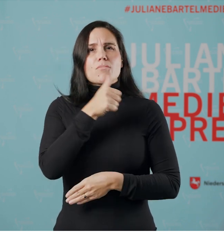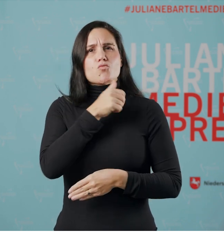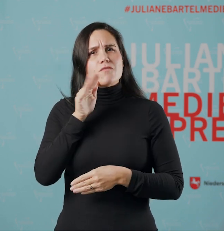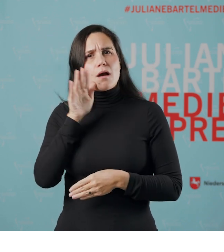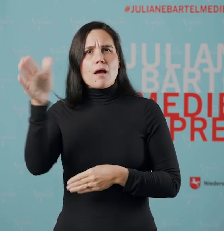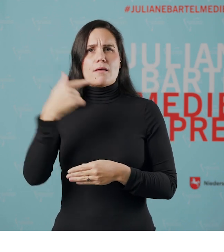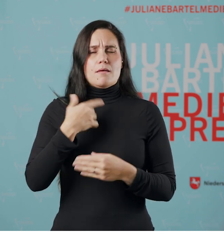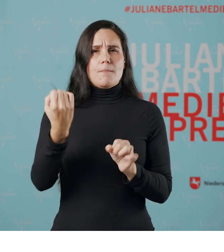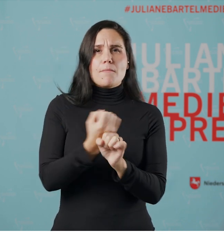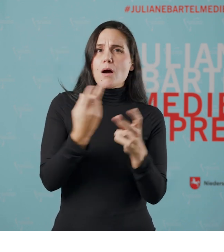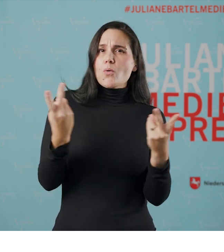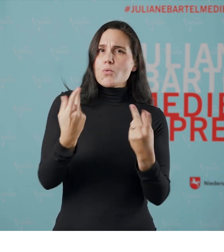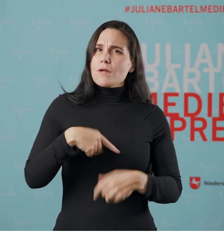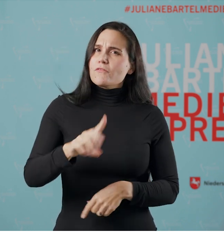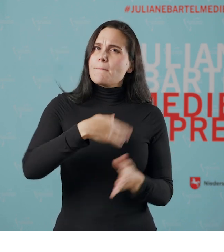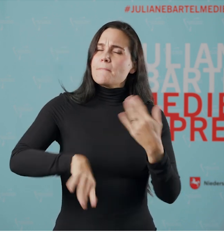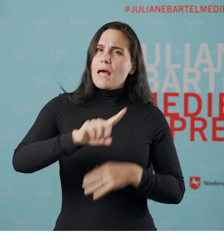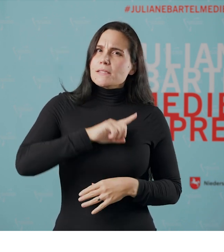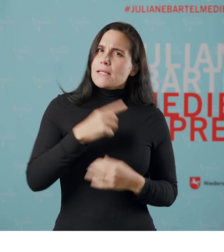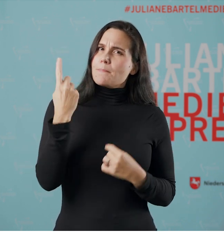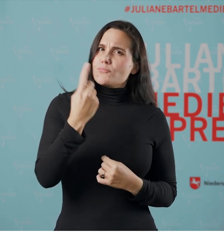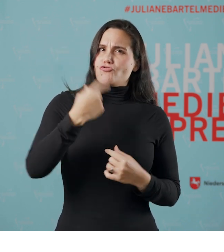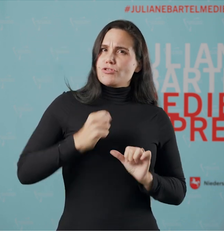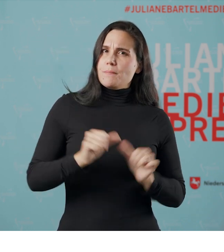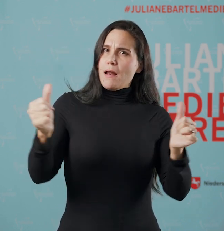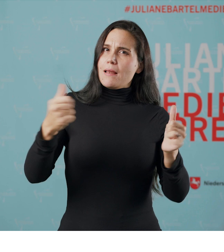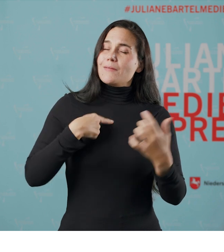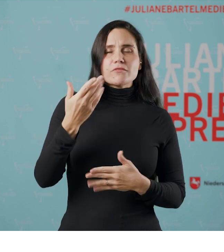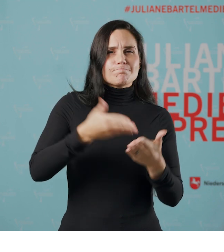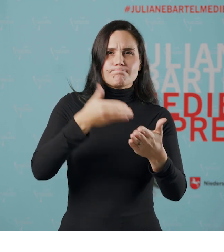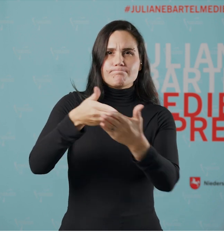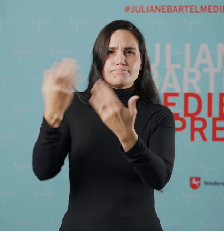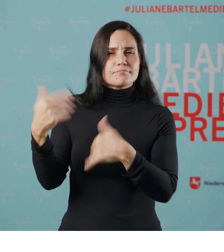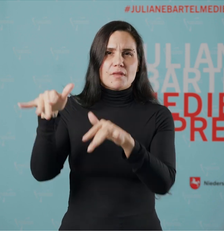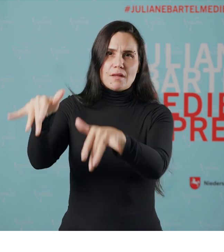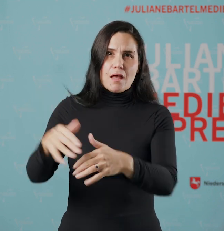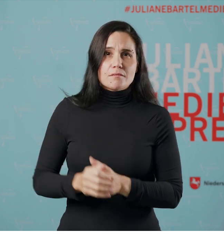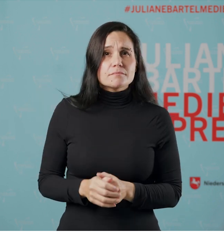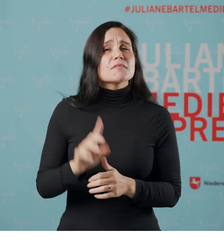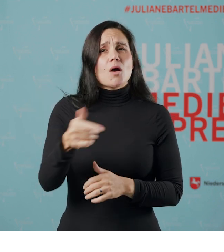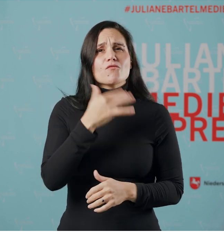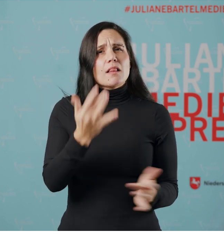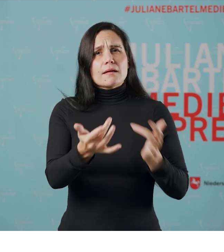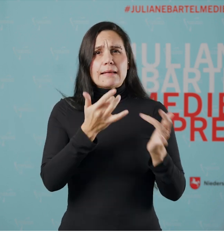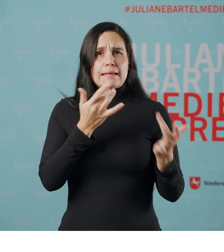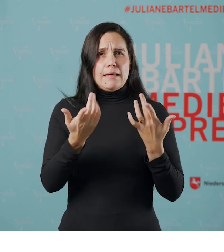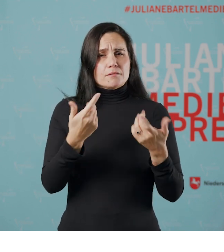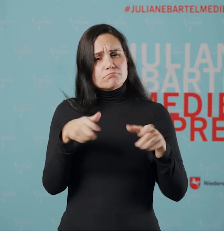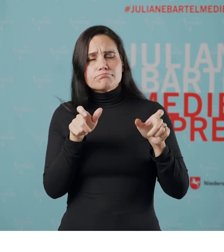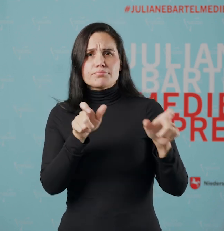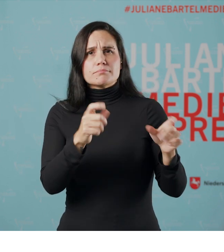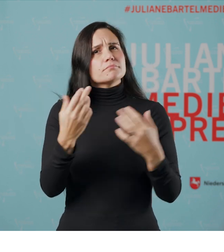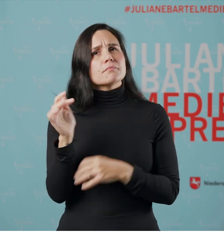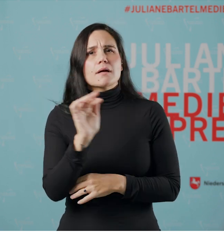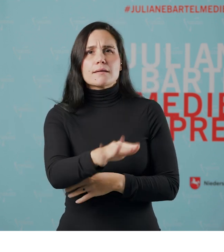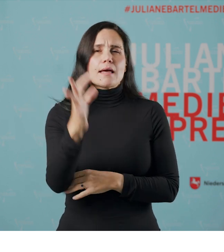sie Karriere machen wollen oder wenn sie einfach sich frei entfalten wollen. Und wir erleben auch, dass es Gegenbewegungen